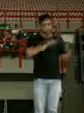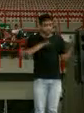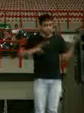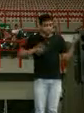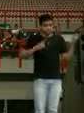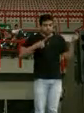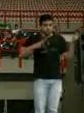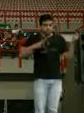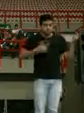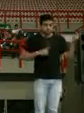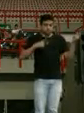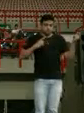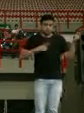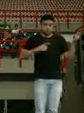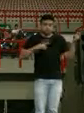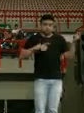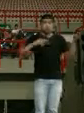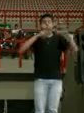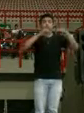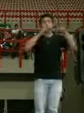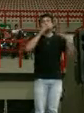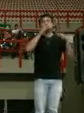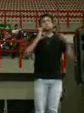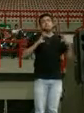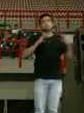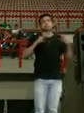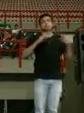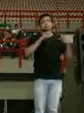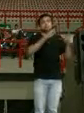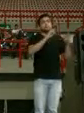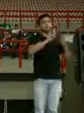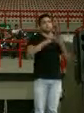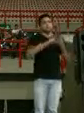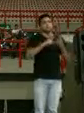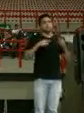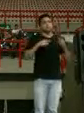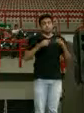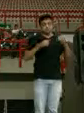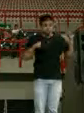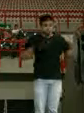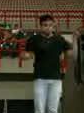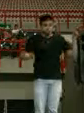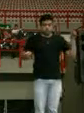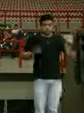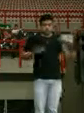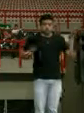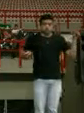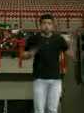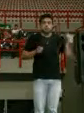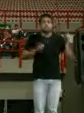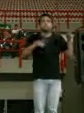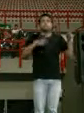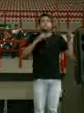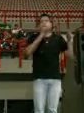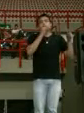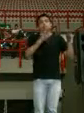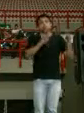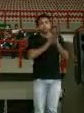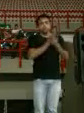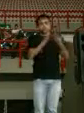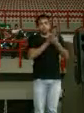corda. Aí ele continua: e reduzir ou aumentar o seu comprimento efetivo ao pressioná-la em